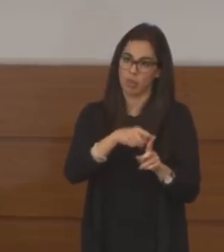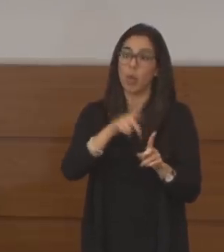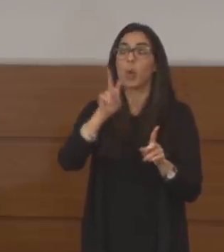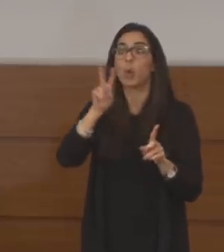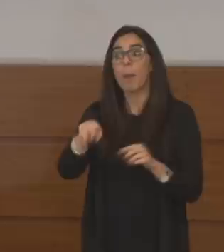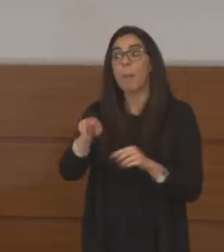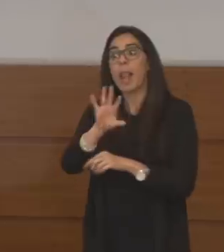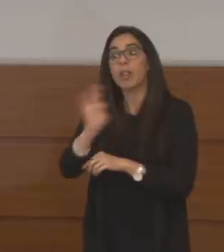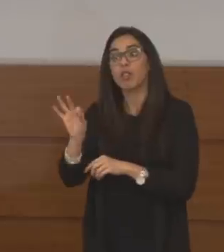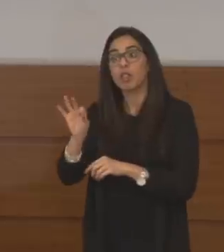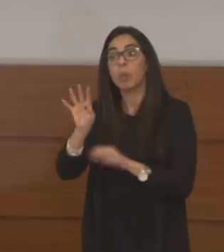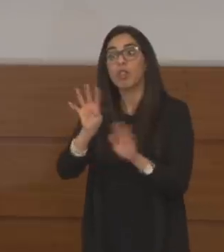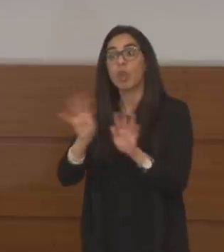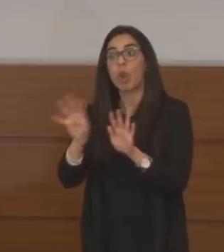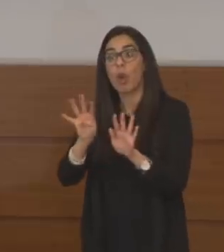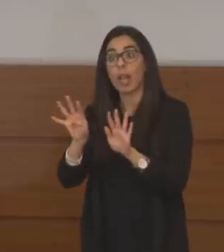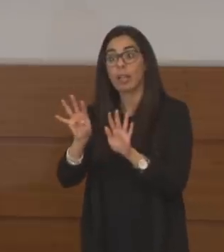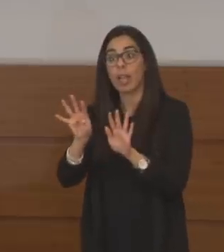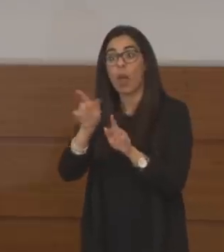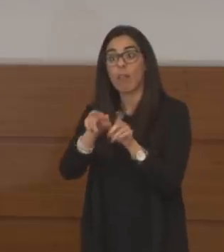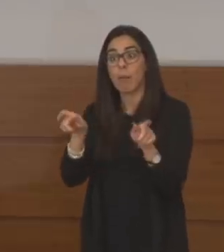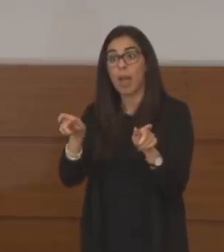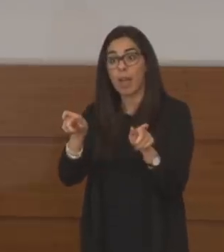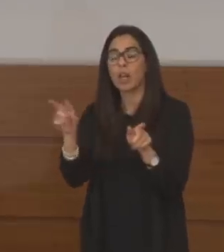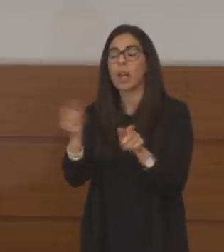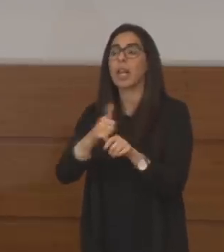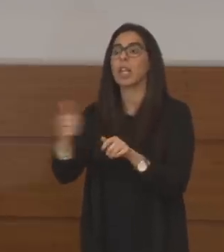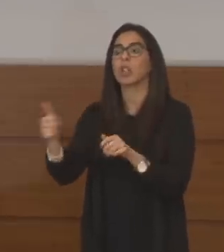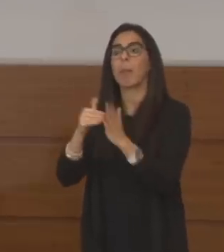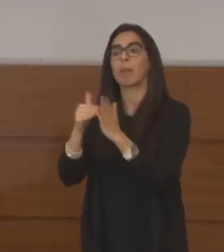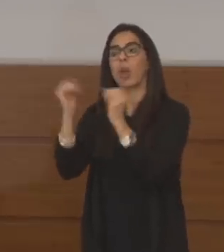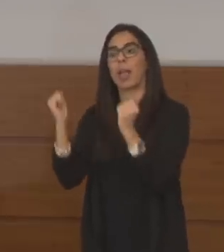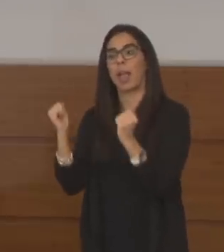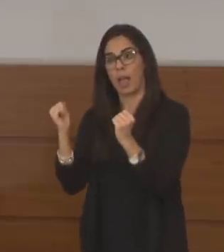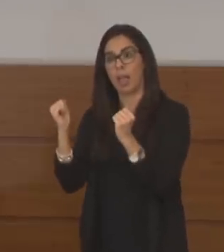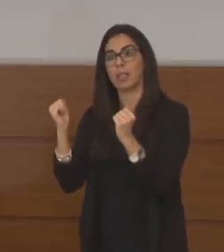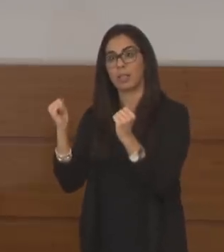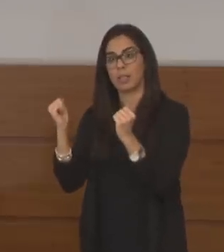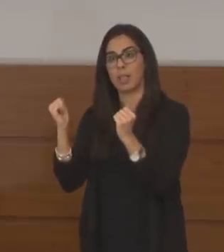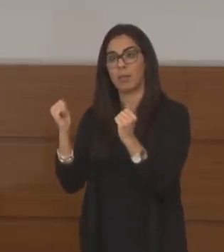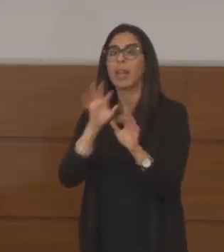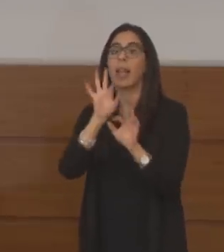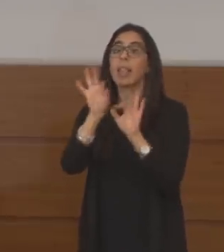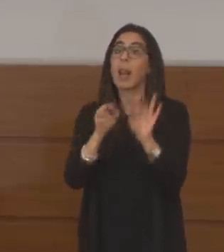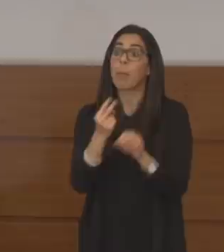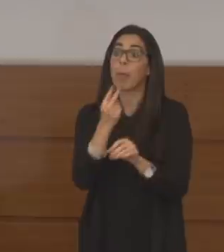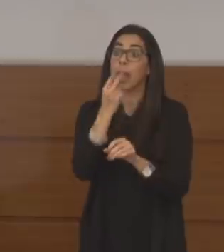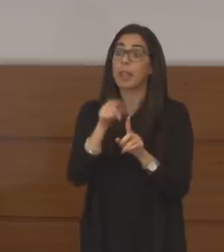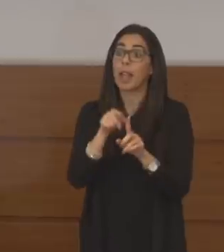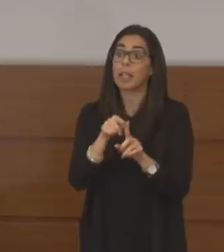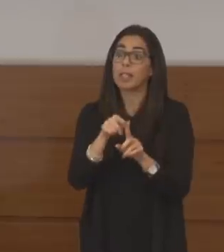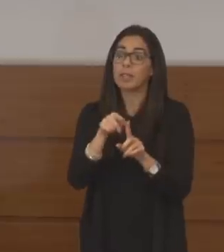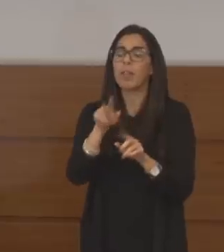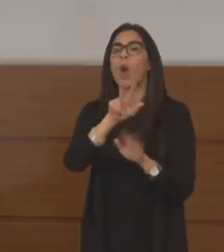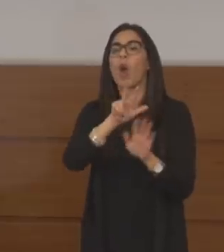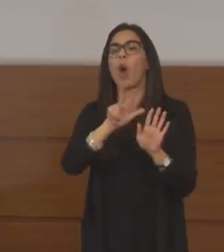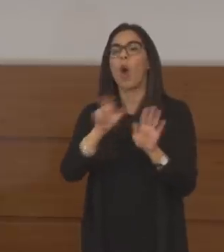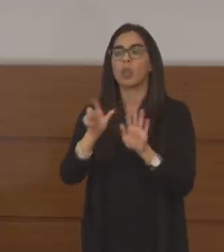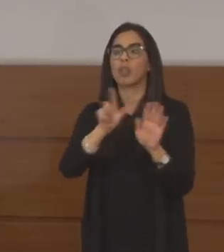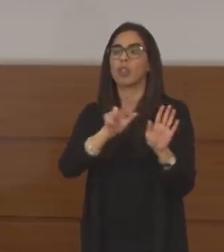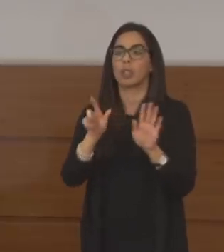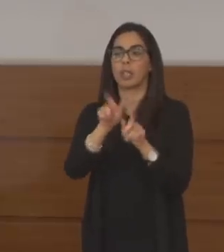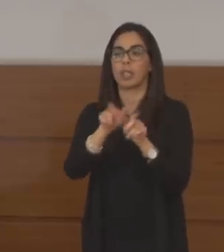2599 sono in isolamento domiciliare in terapia intensiva 877